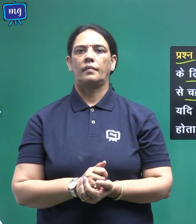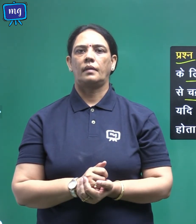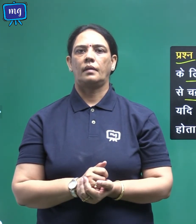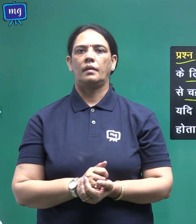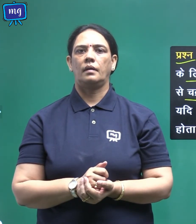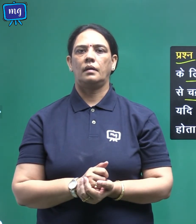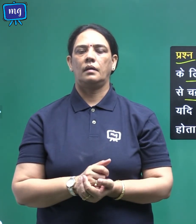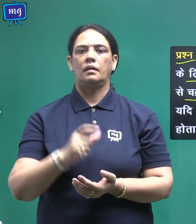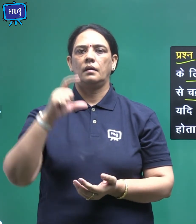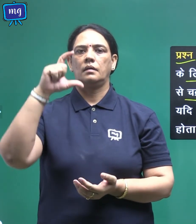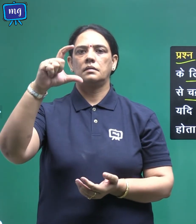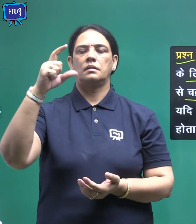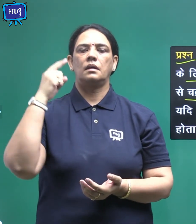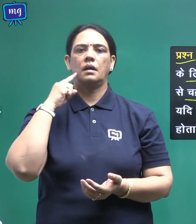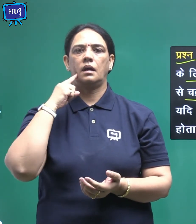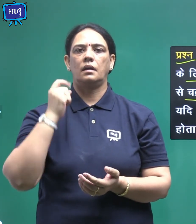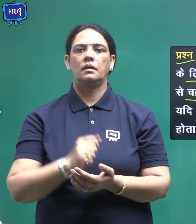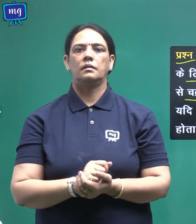चक्रवृद्धि ब्याज